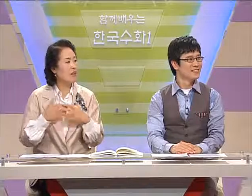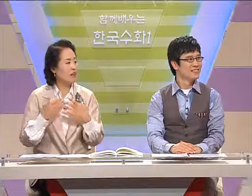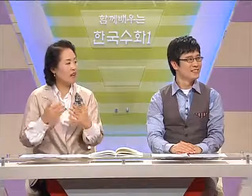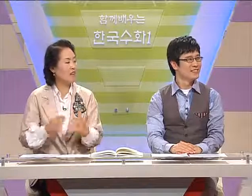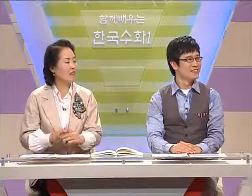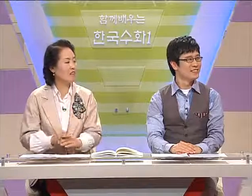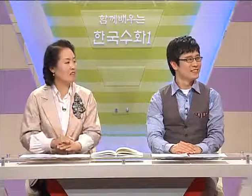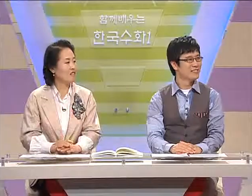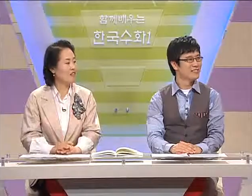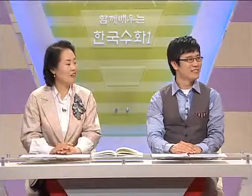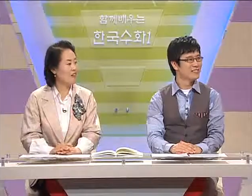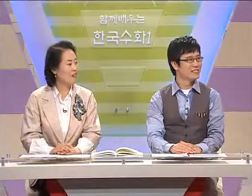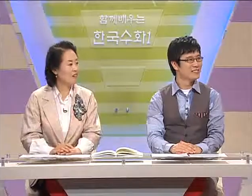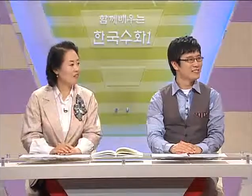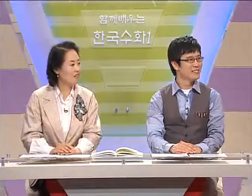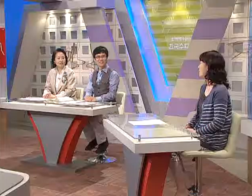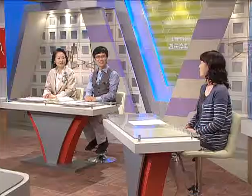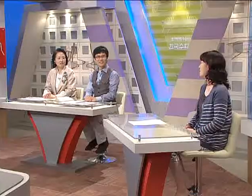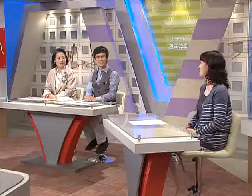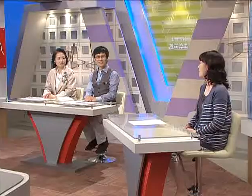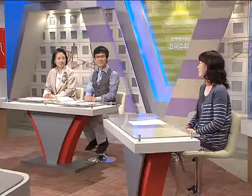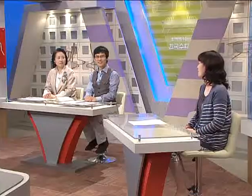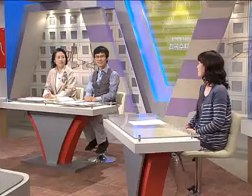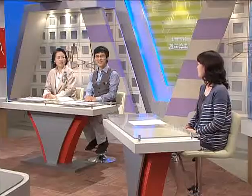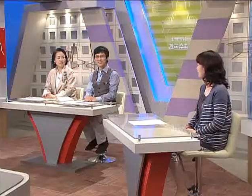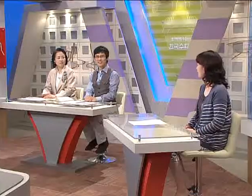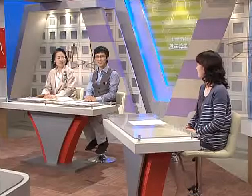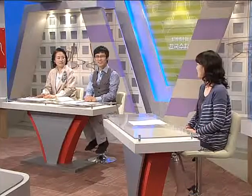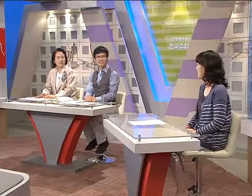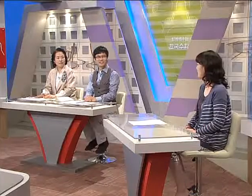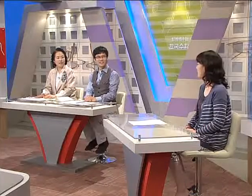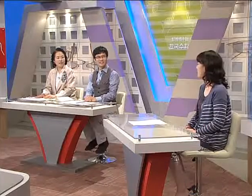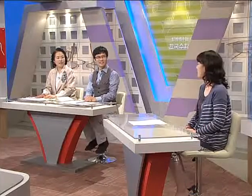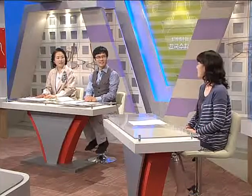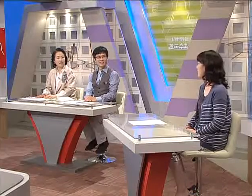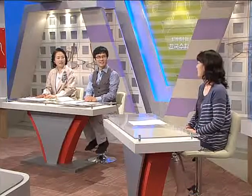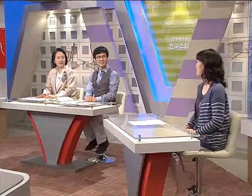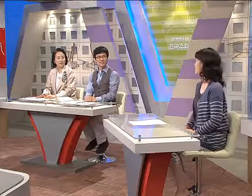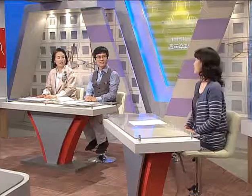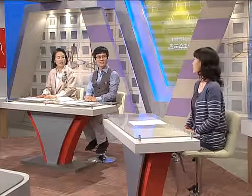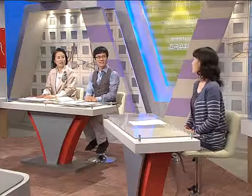계기 같은 게 있으신가요? 관심을 가졌던 거는 예전에 저희